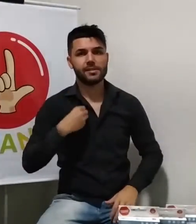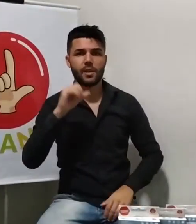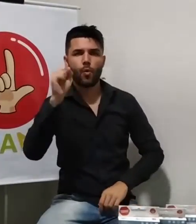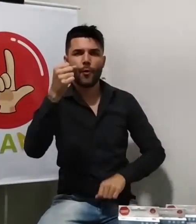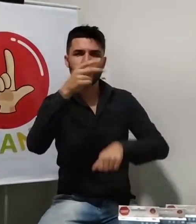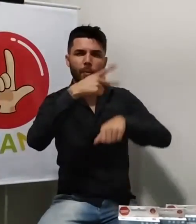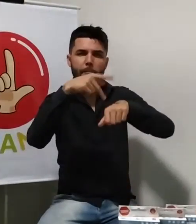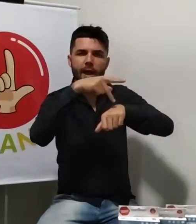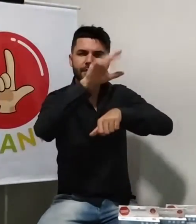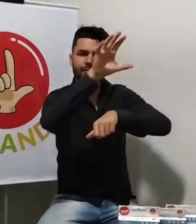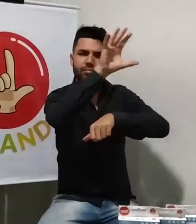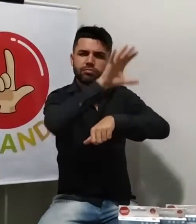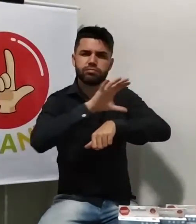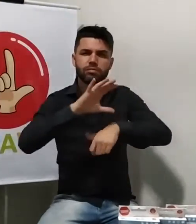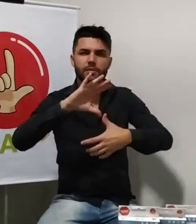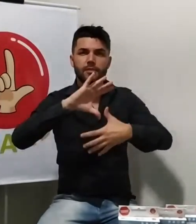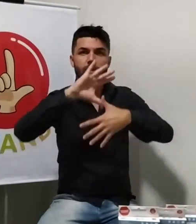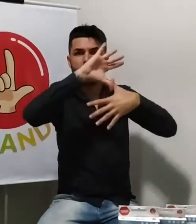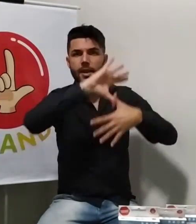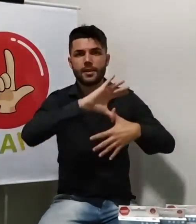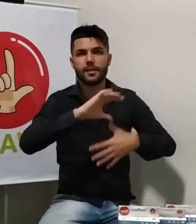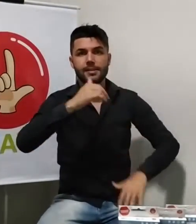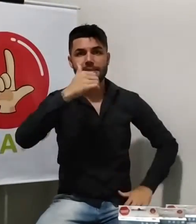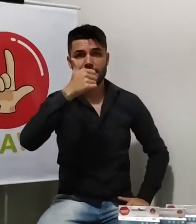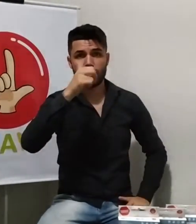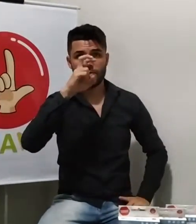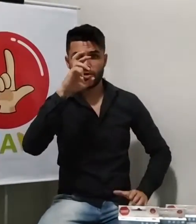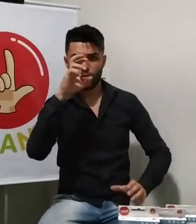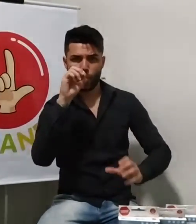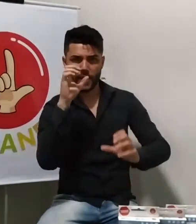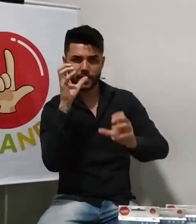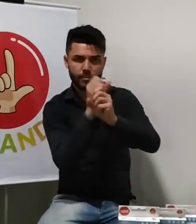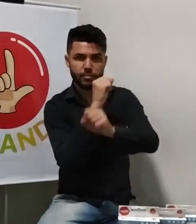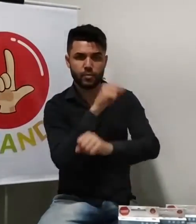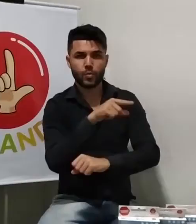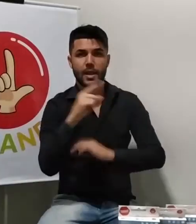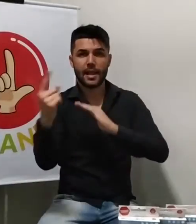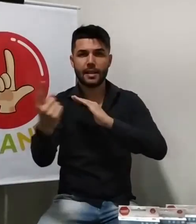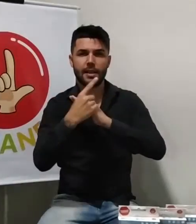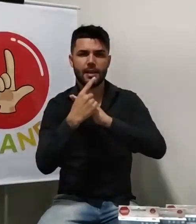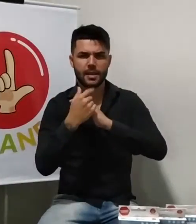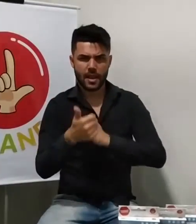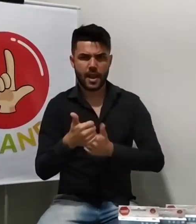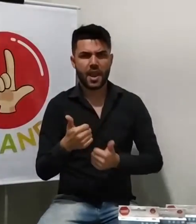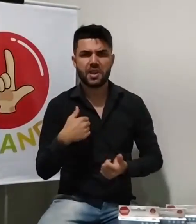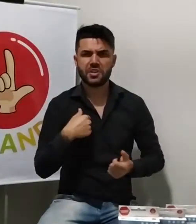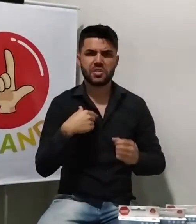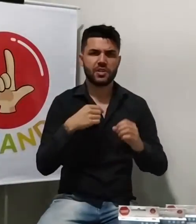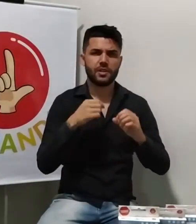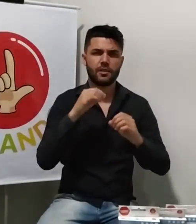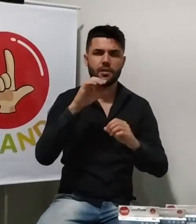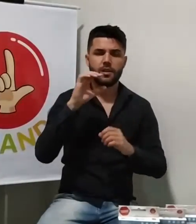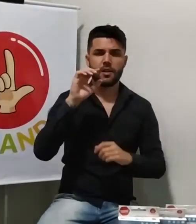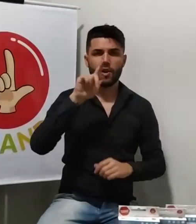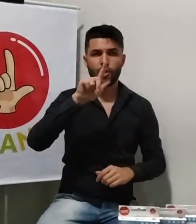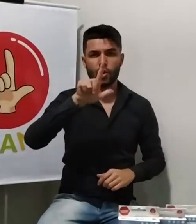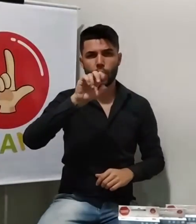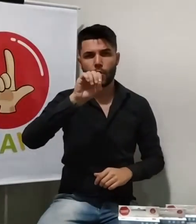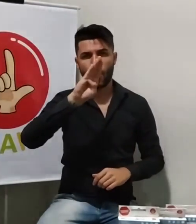vários segmentos aí. Geralmente os líderes desses segmentos também estão com a gente. Stefanini. Vou aproveitar aqui e contar um segredo aqui, né? A Sambatec está